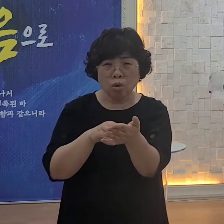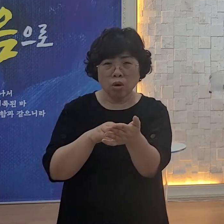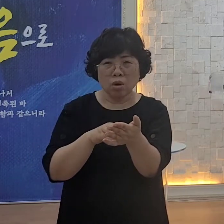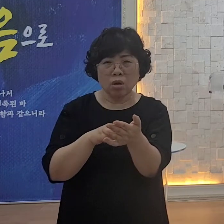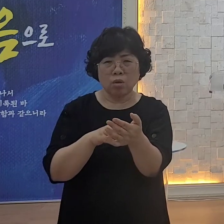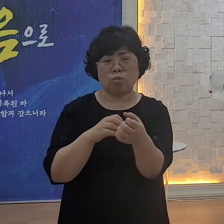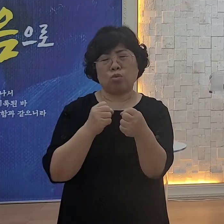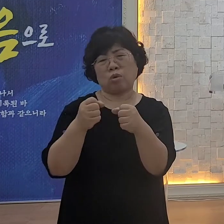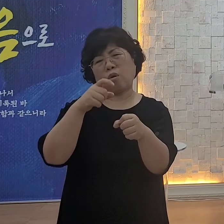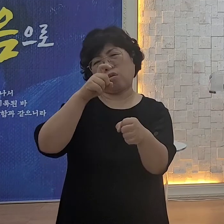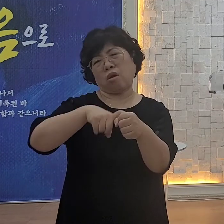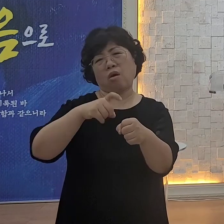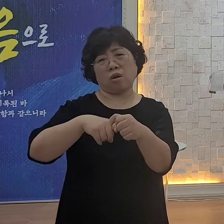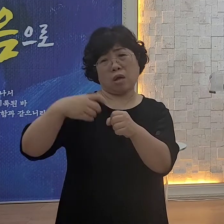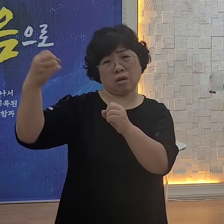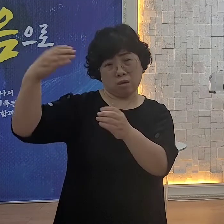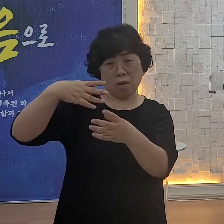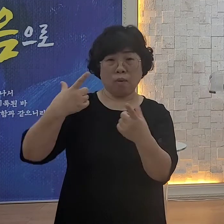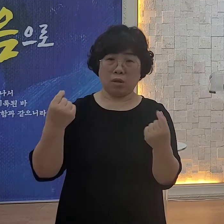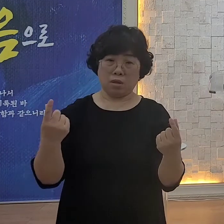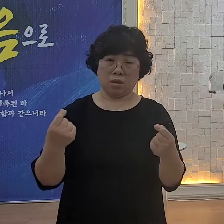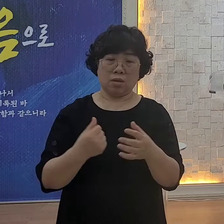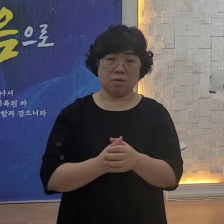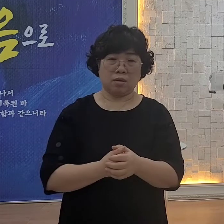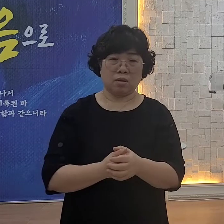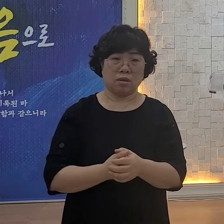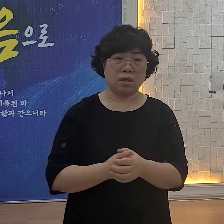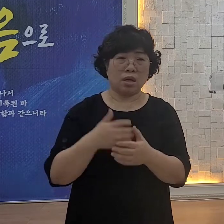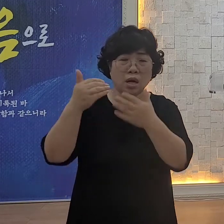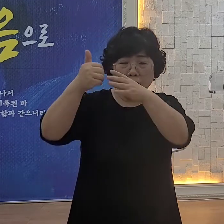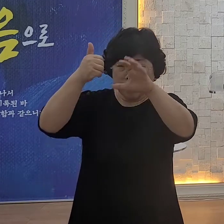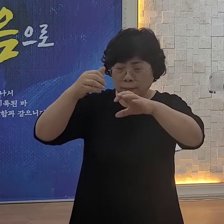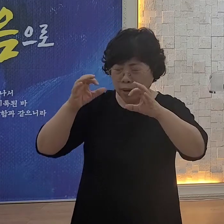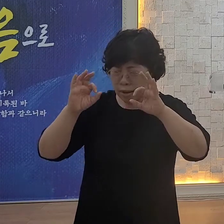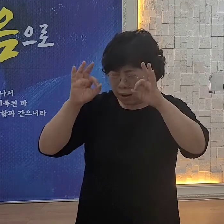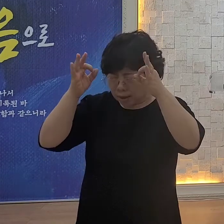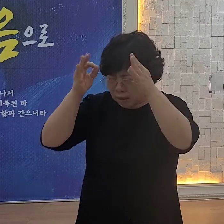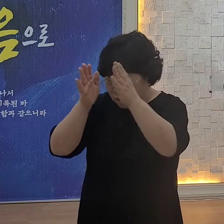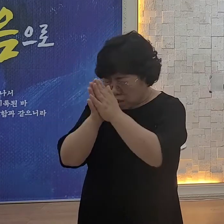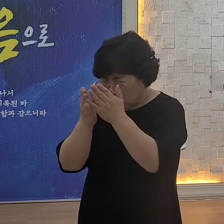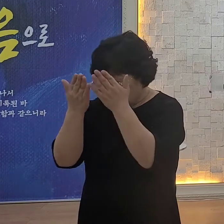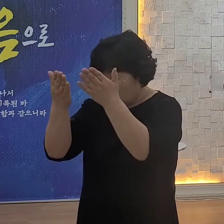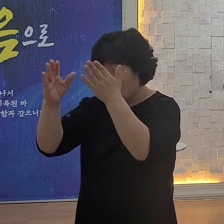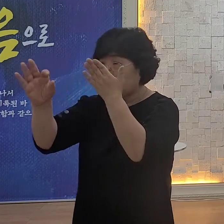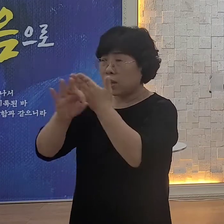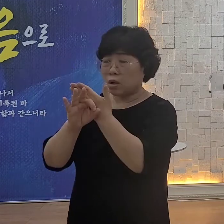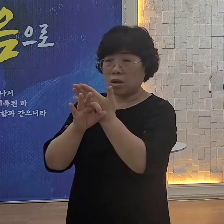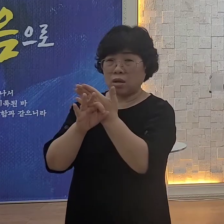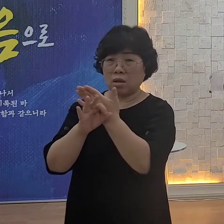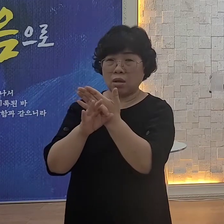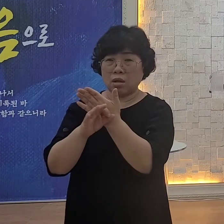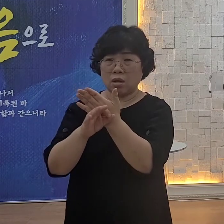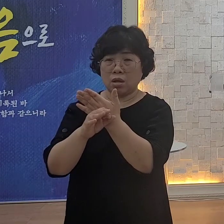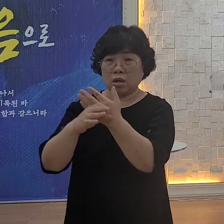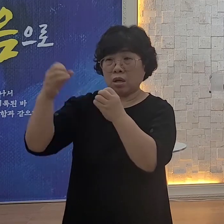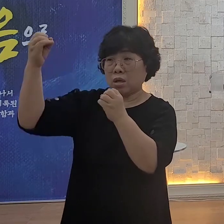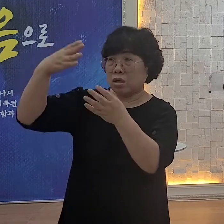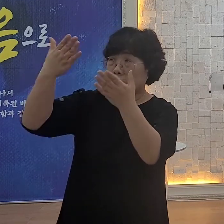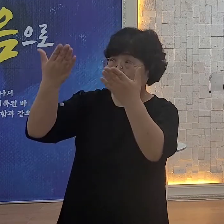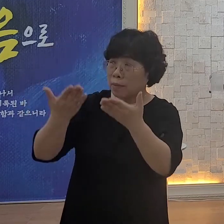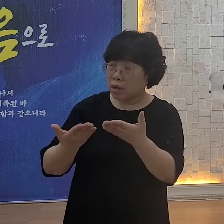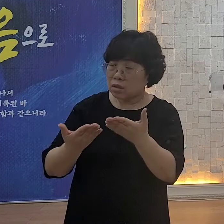그 문제를 놓고 우리가 하나님 앞에 정말 간절히 기도했다면 여러분 그거를 떡이라고 믿으셔야